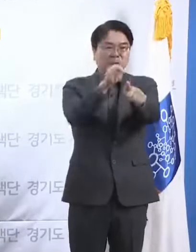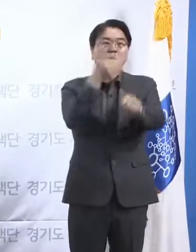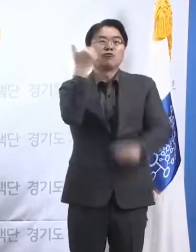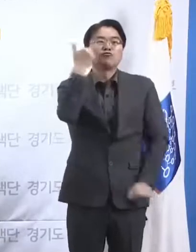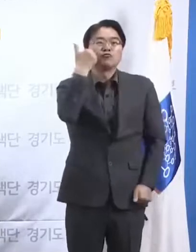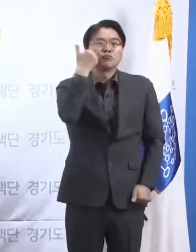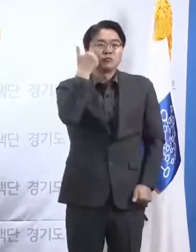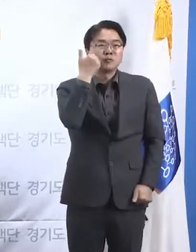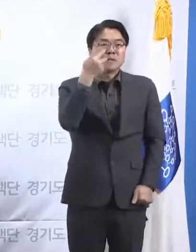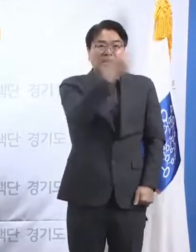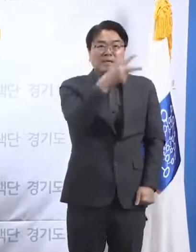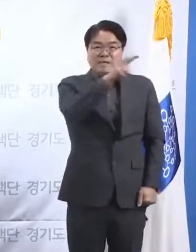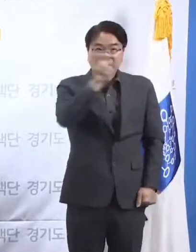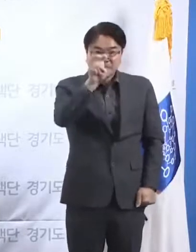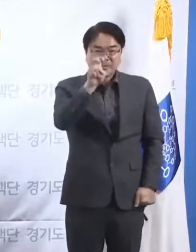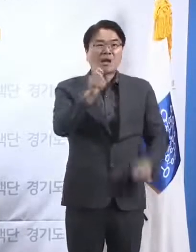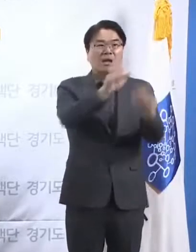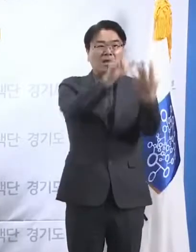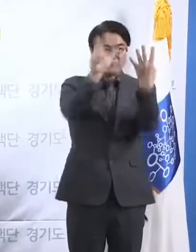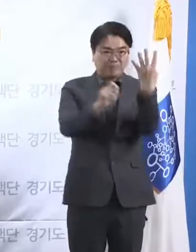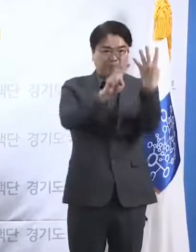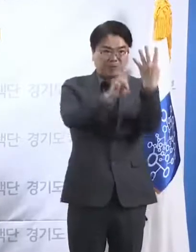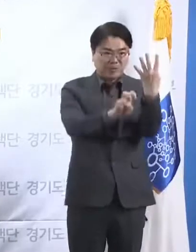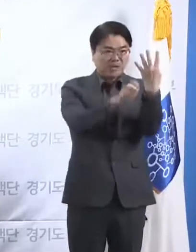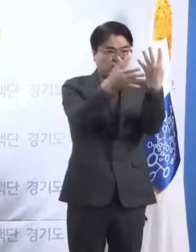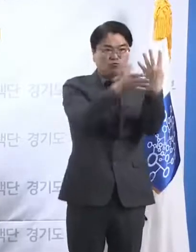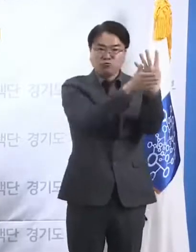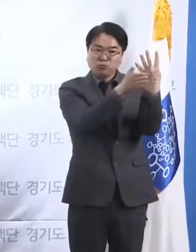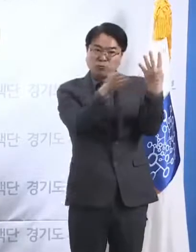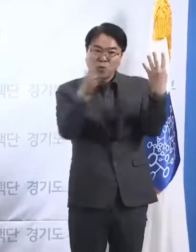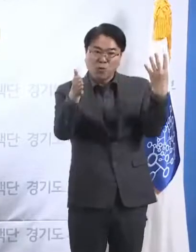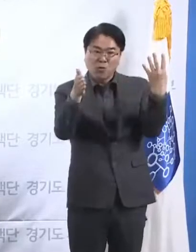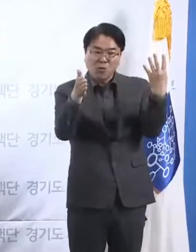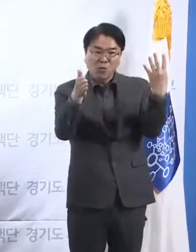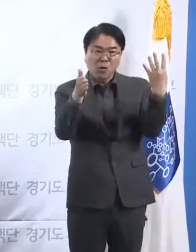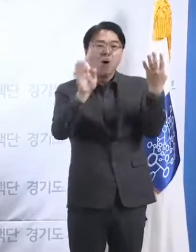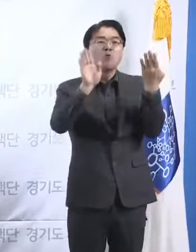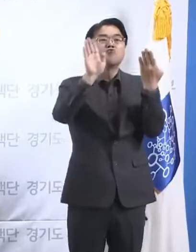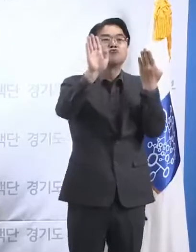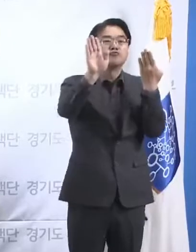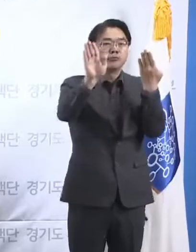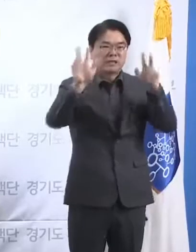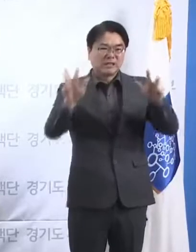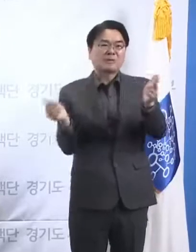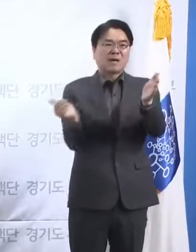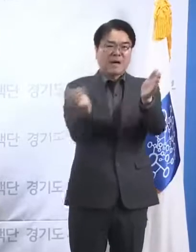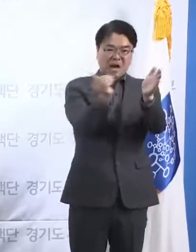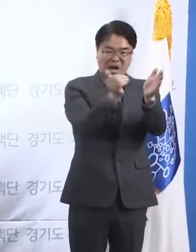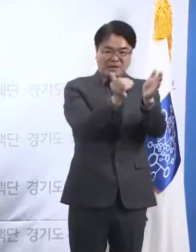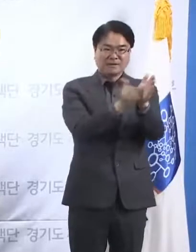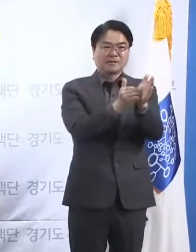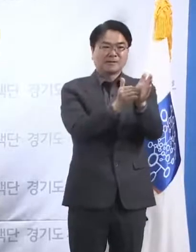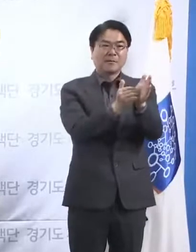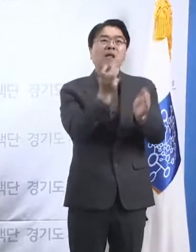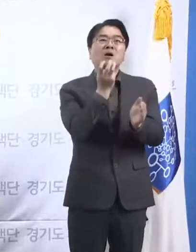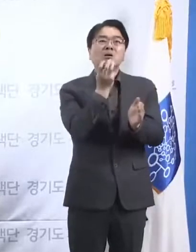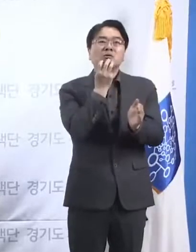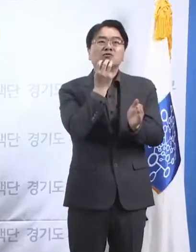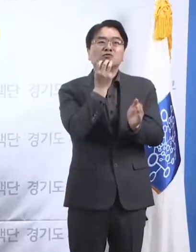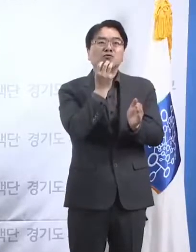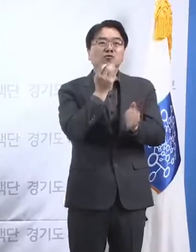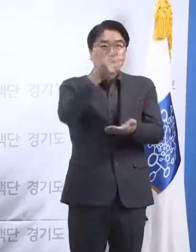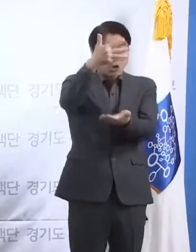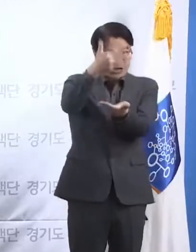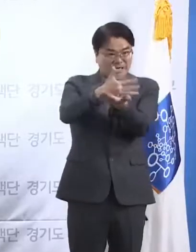대상자는 2020년 4월 29일부터 그 이후 현재까지 서울